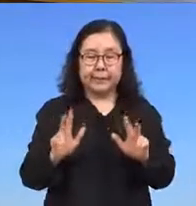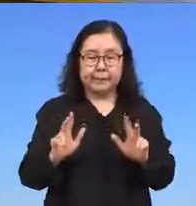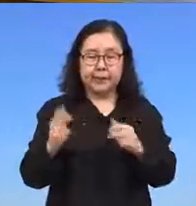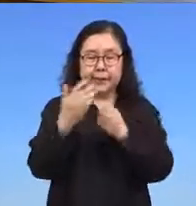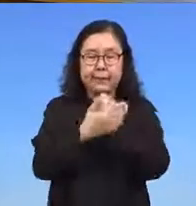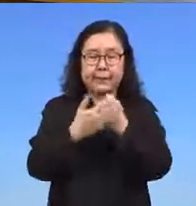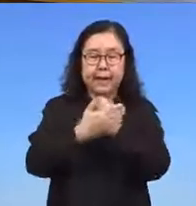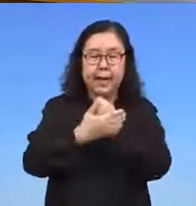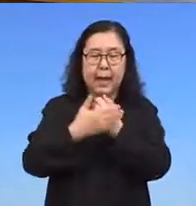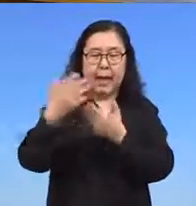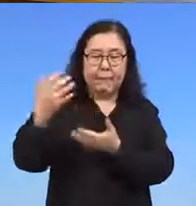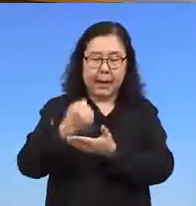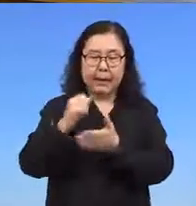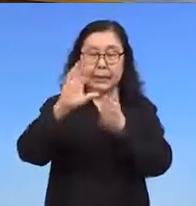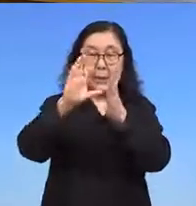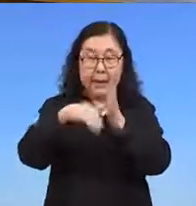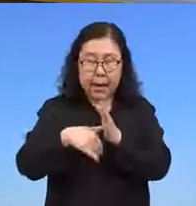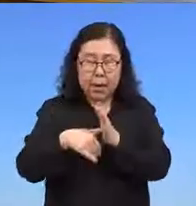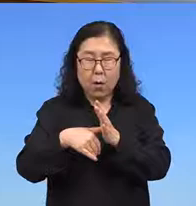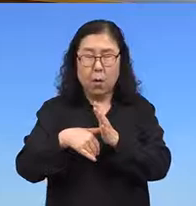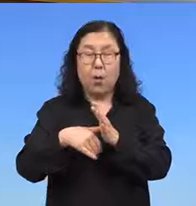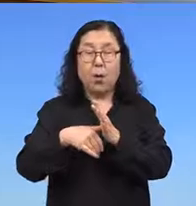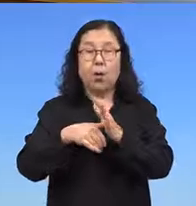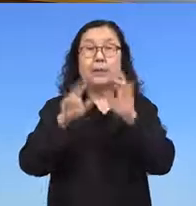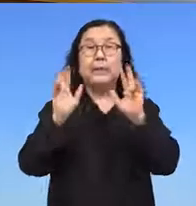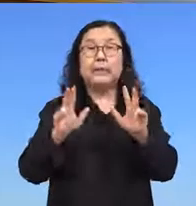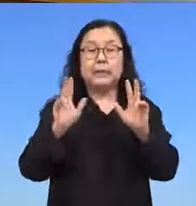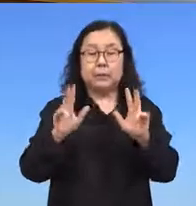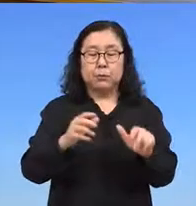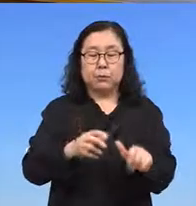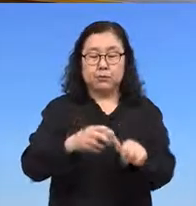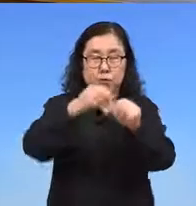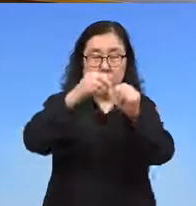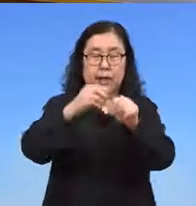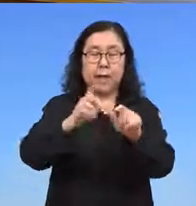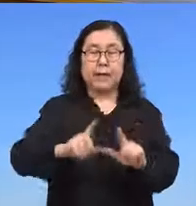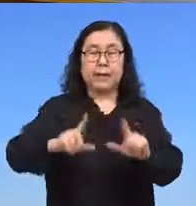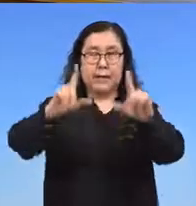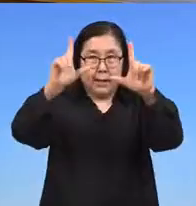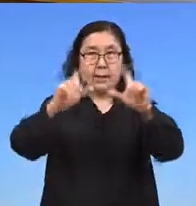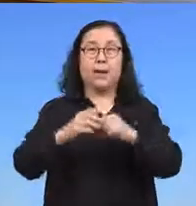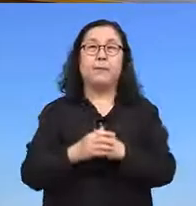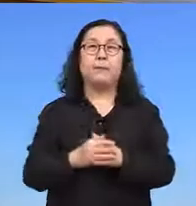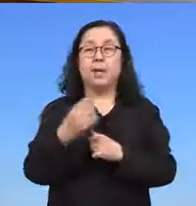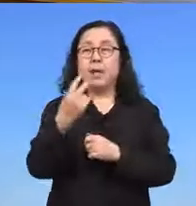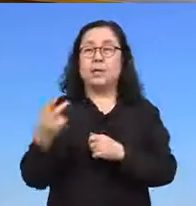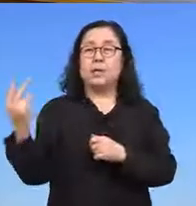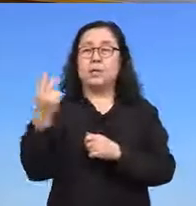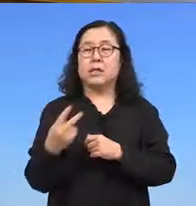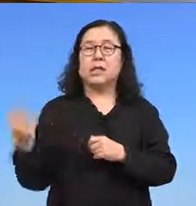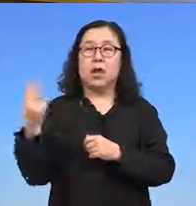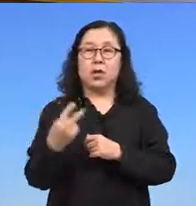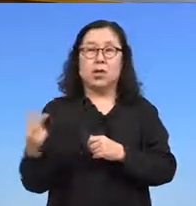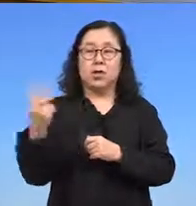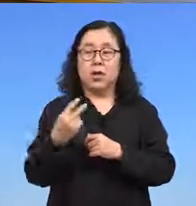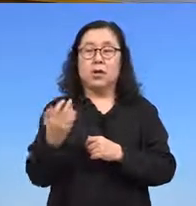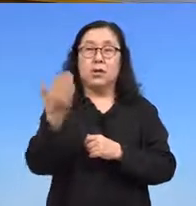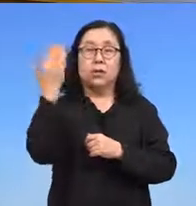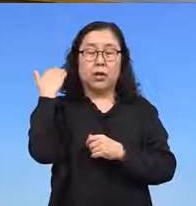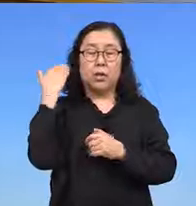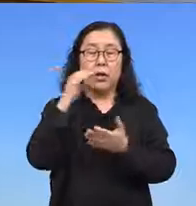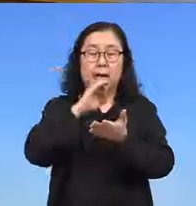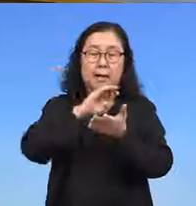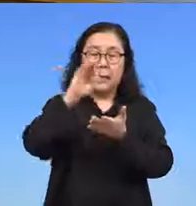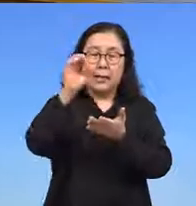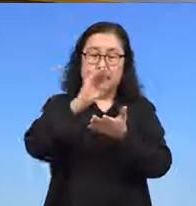언제요? 지금은 은혜 받을 만한 때요. 보라, 지금은 구원의 날이로다. 2000년 전에 쓰여지던